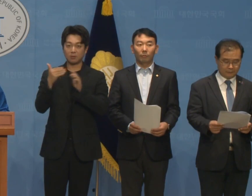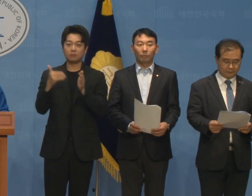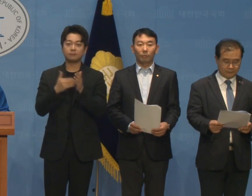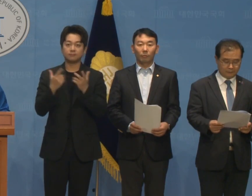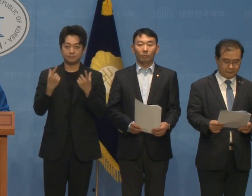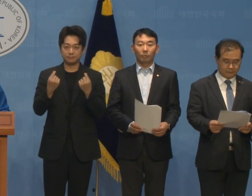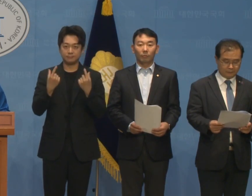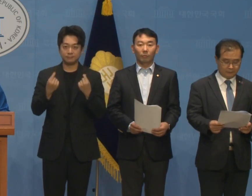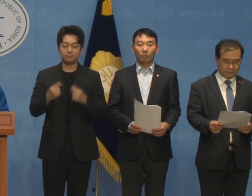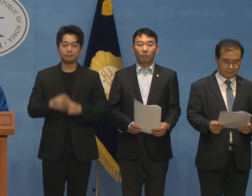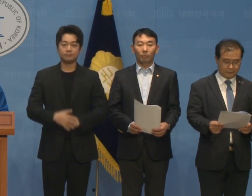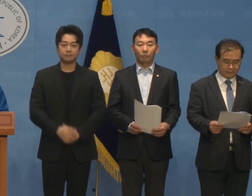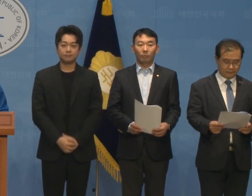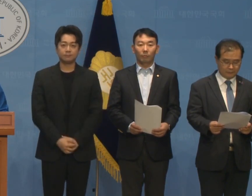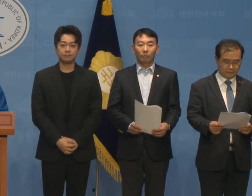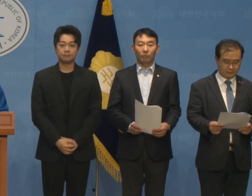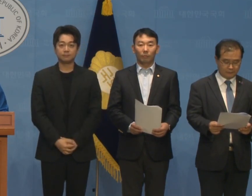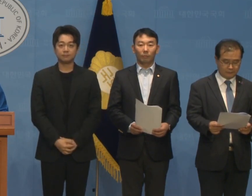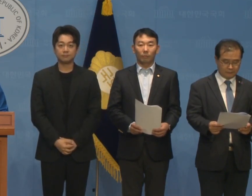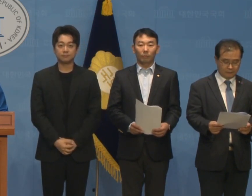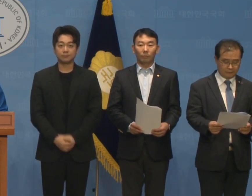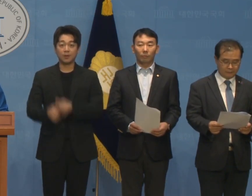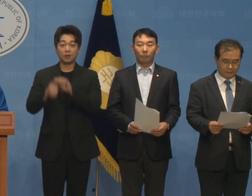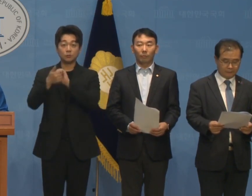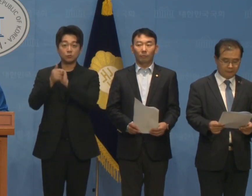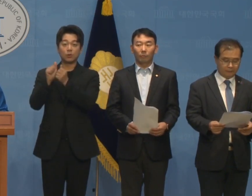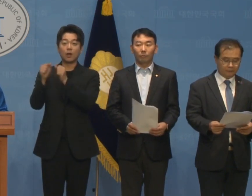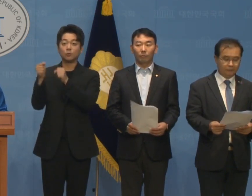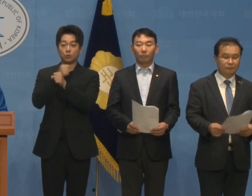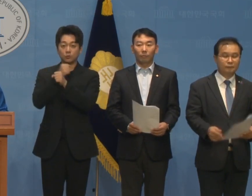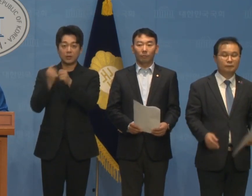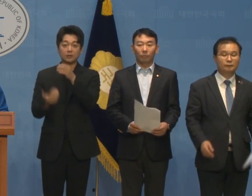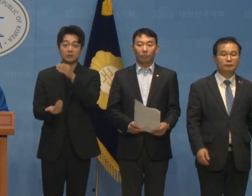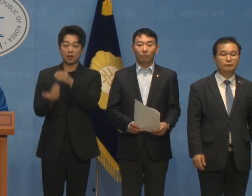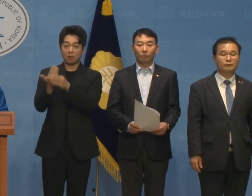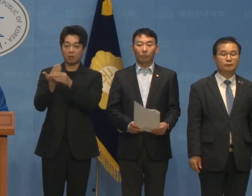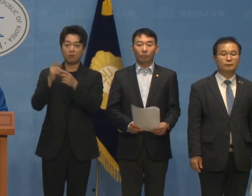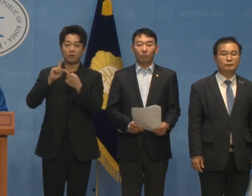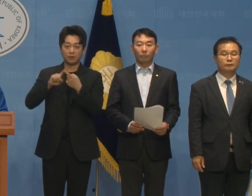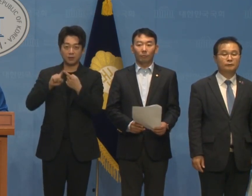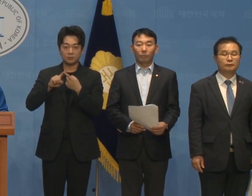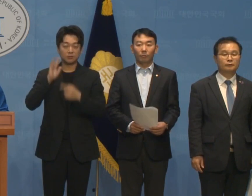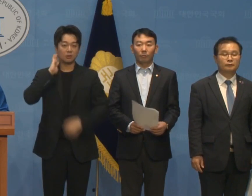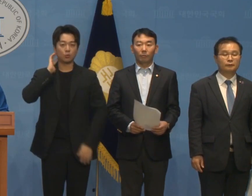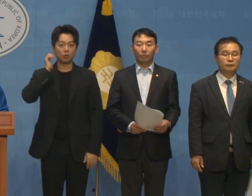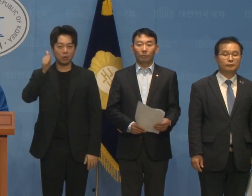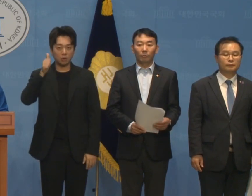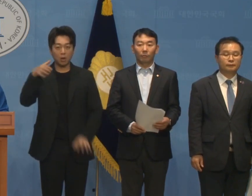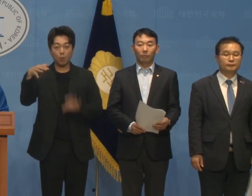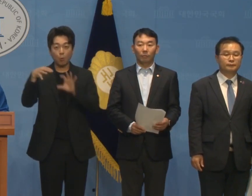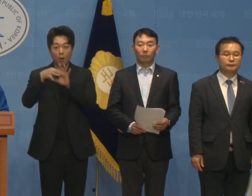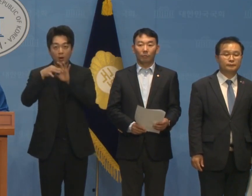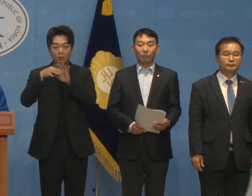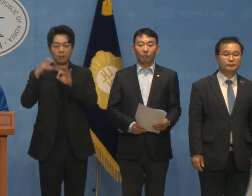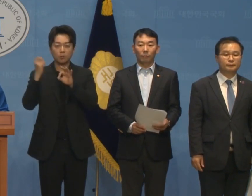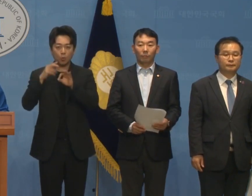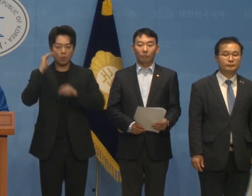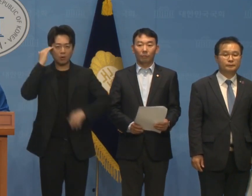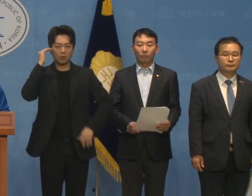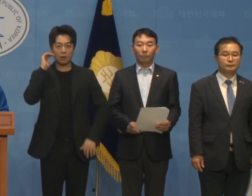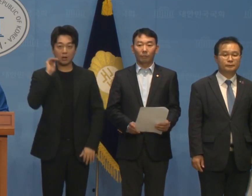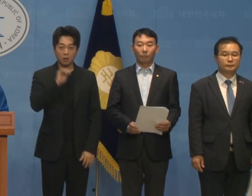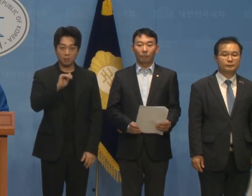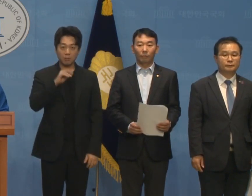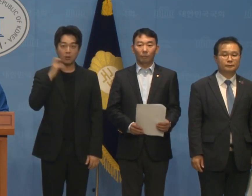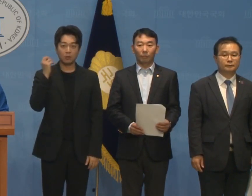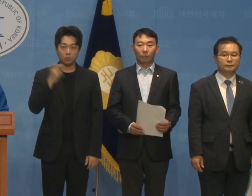언급한 도이치모터스 주가 조작 사건에 대한 대통령의 관여 여부, 인지 여부, 그리고 그